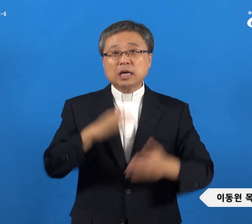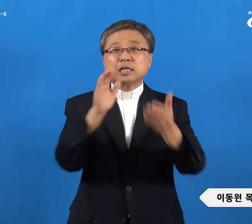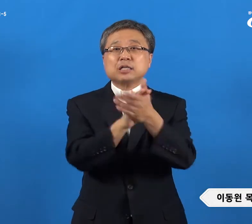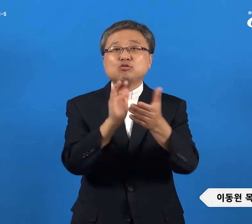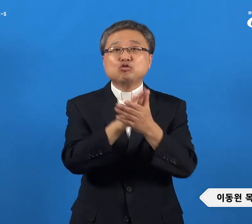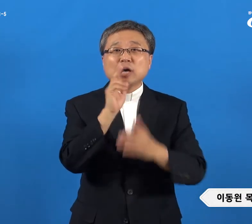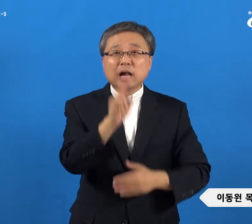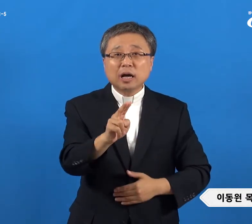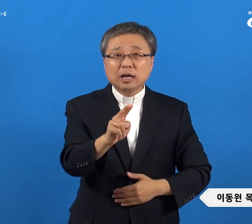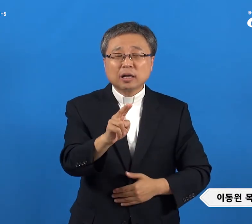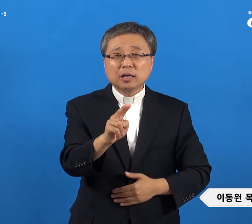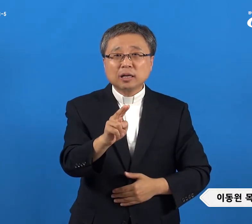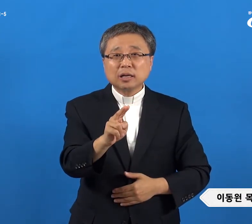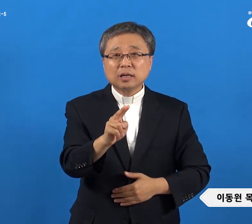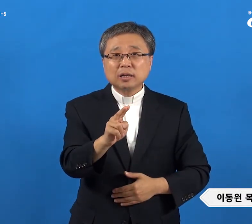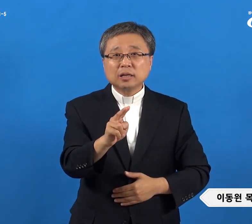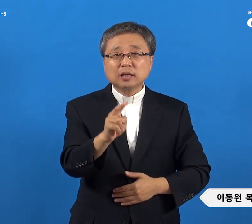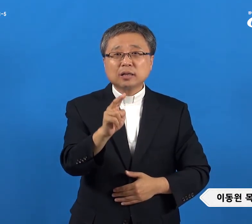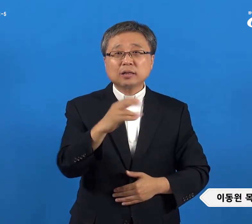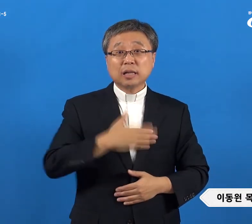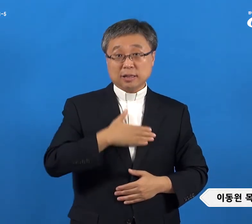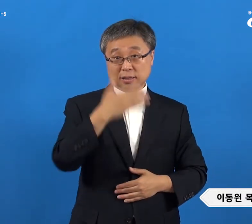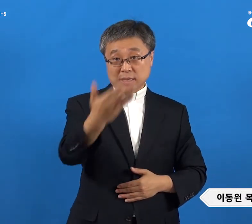친구야, 난 네가 올 줄 알았어.